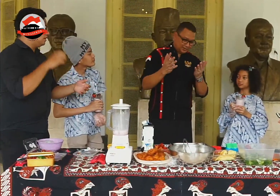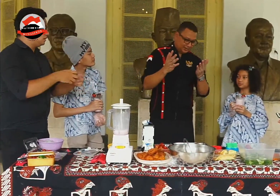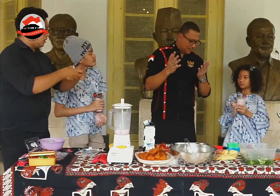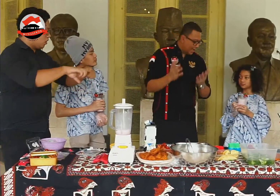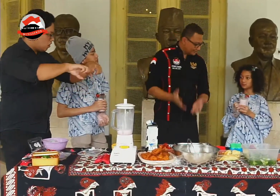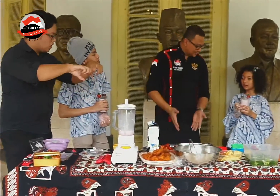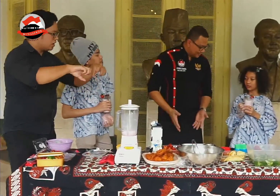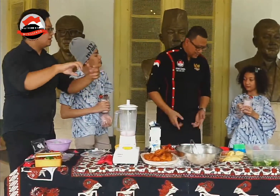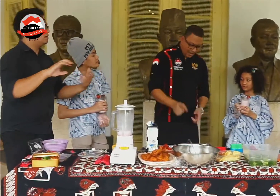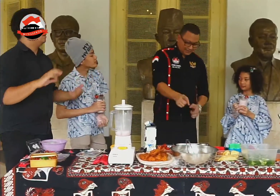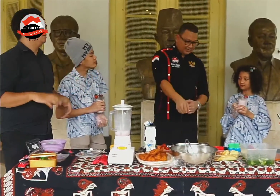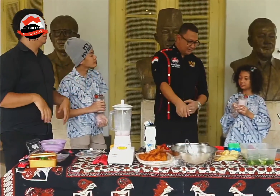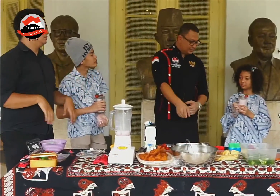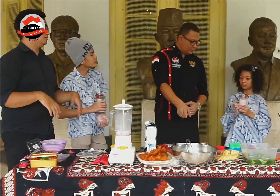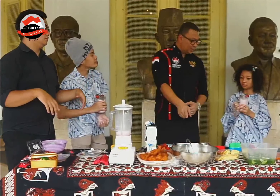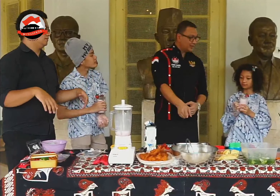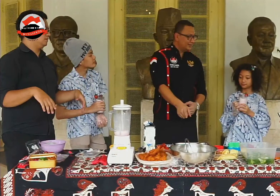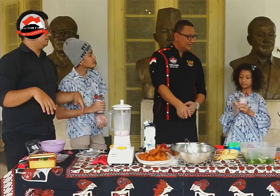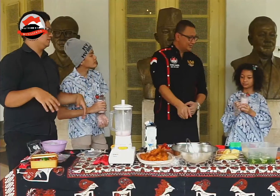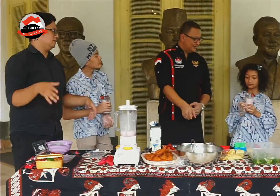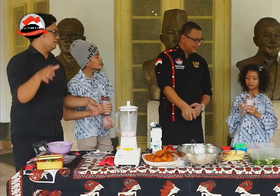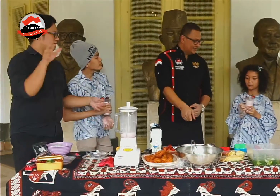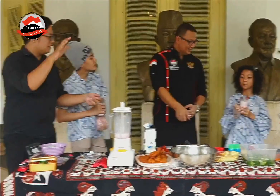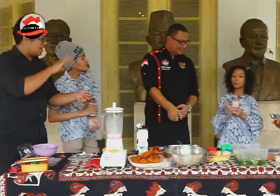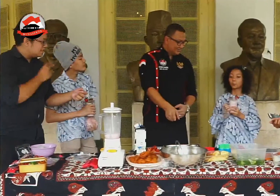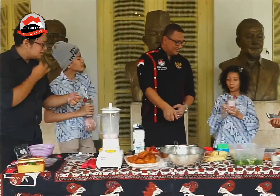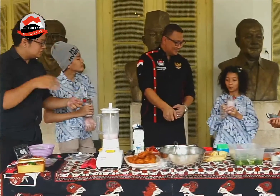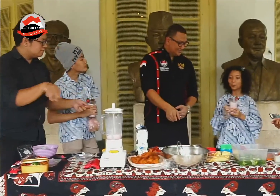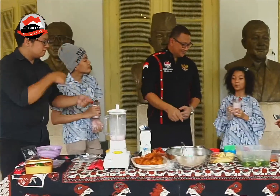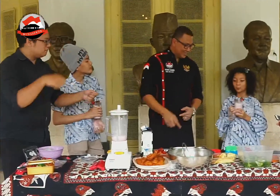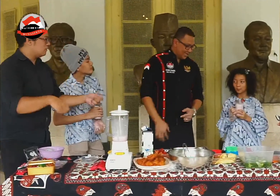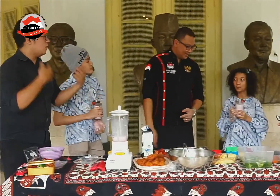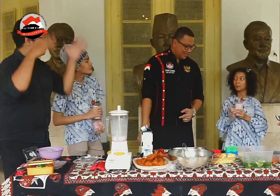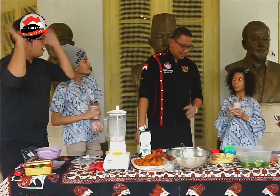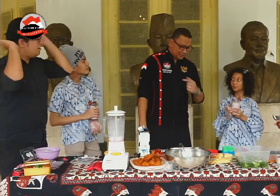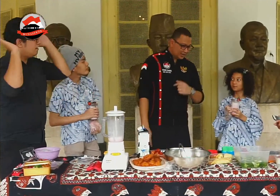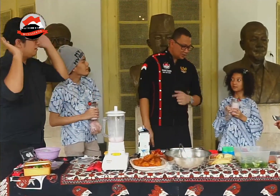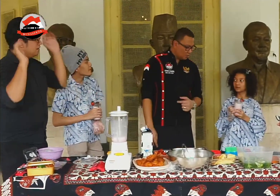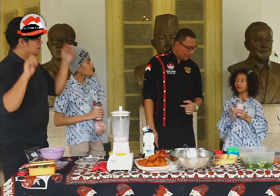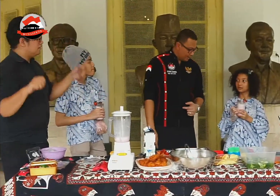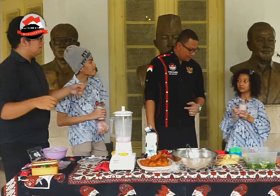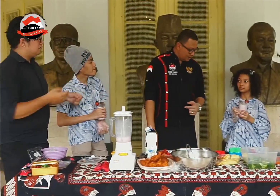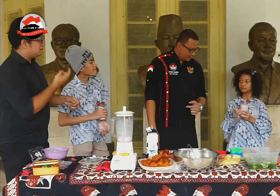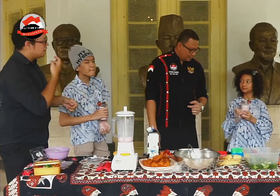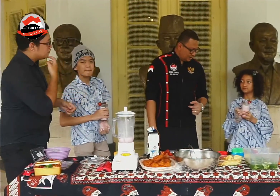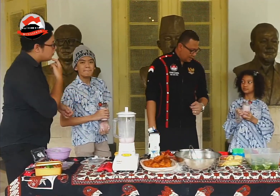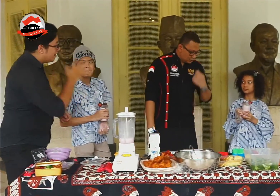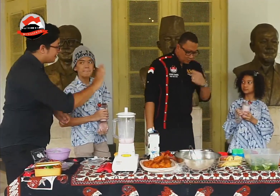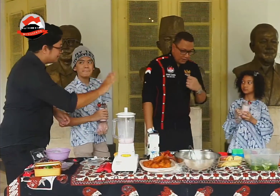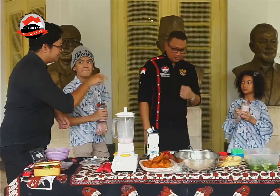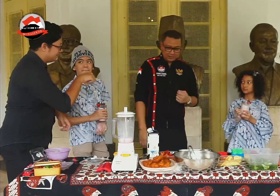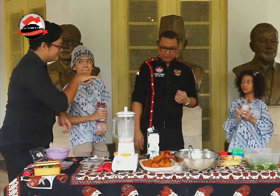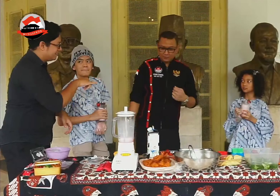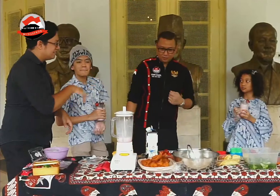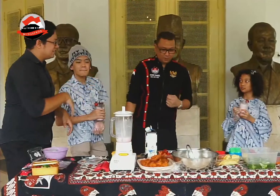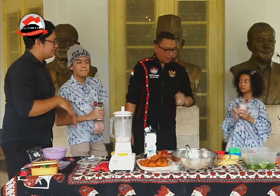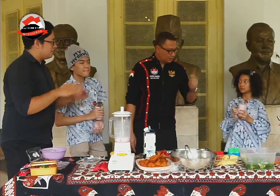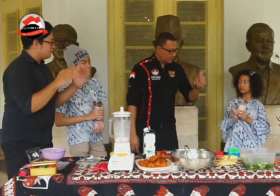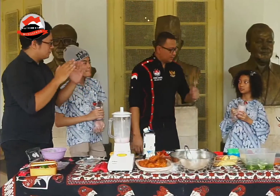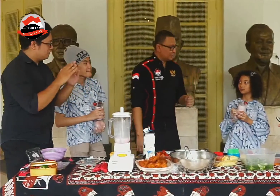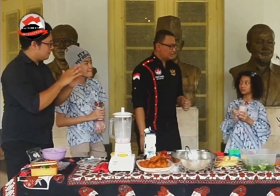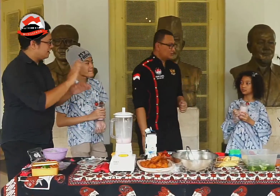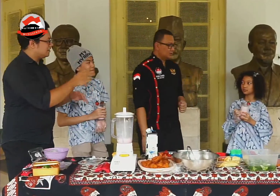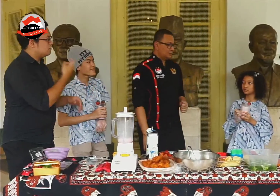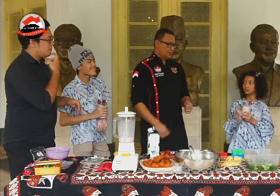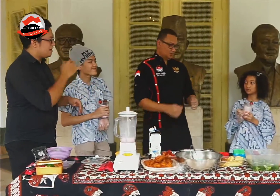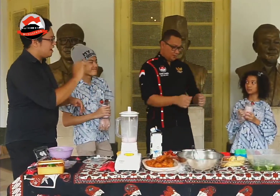masukkan si nasi. Jadi deh nasi goreng ini. Ya, nanti Nada harus coba ya. Harus coba. Nada belum coba, harusnya